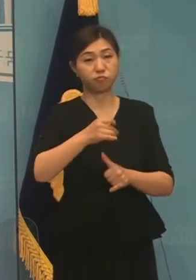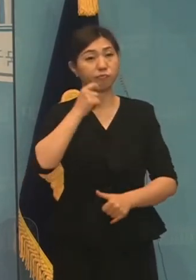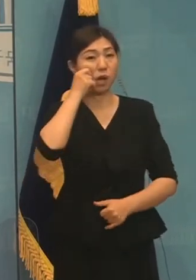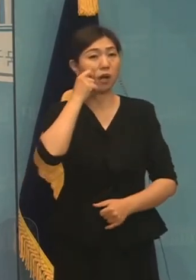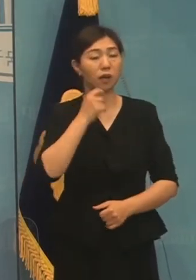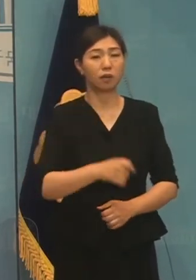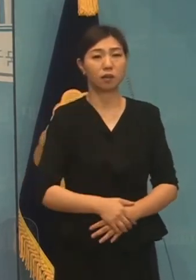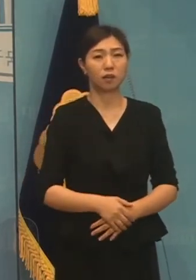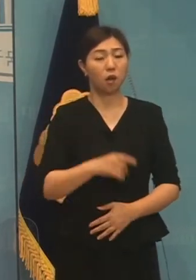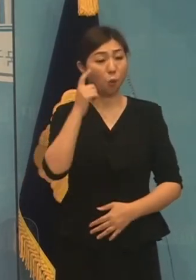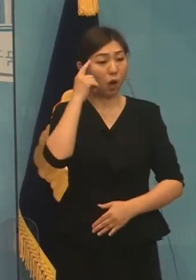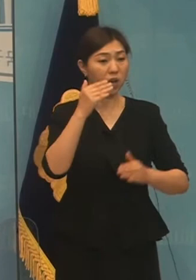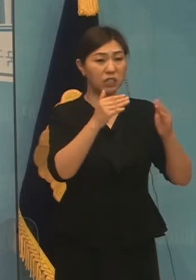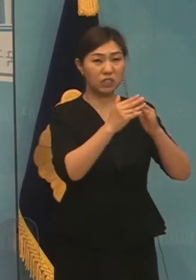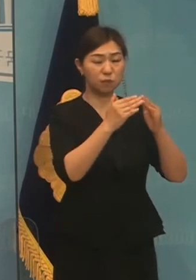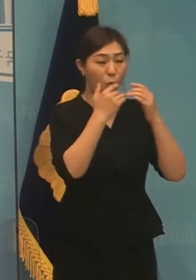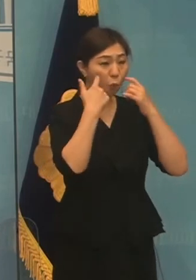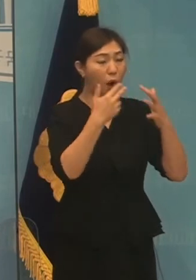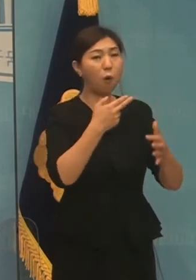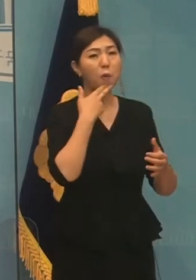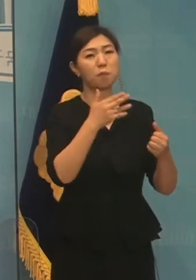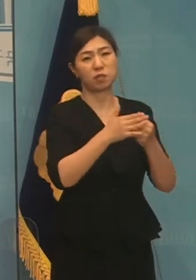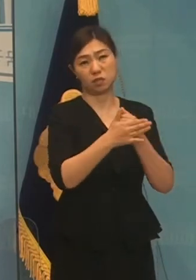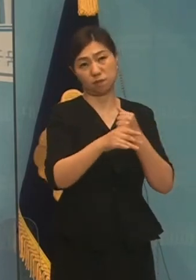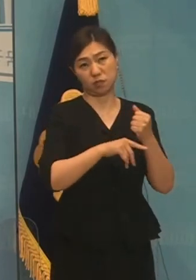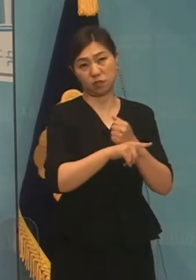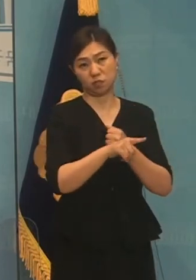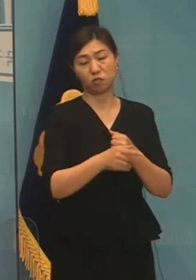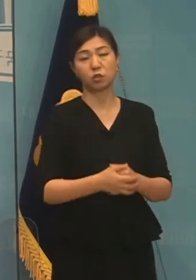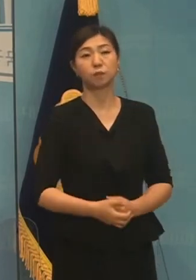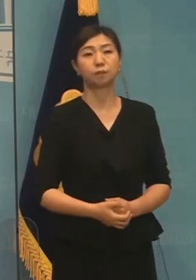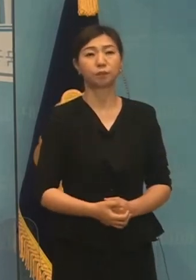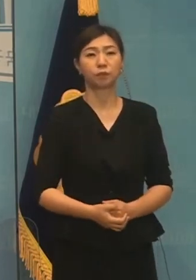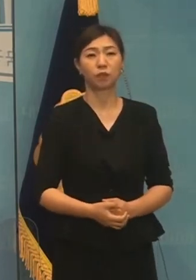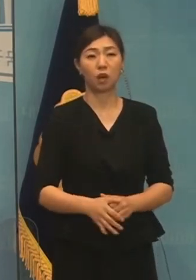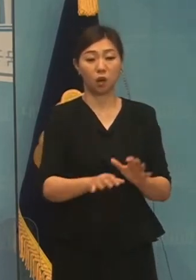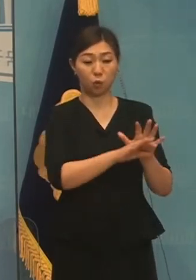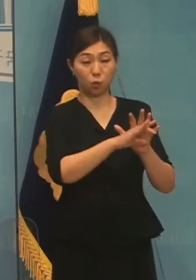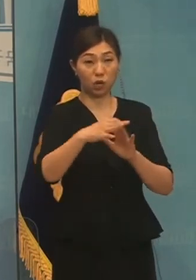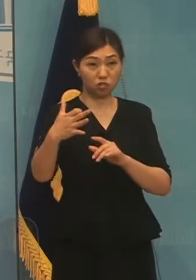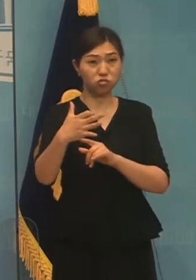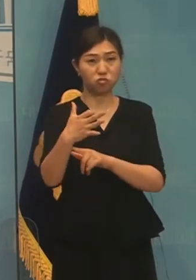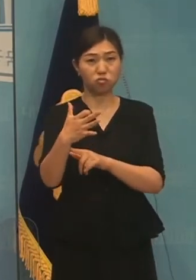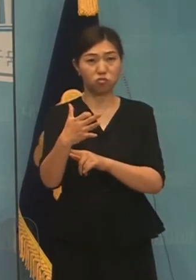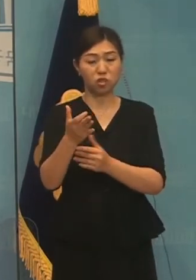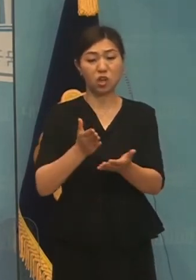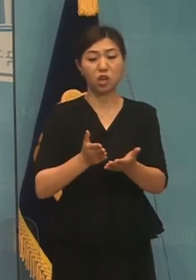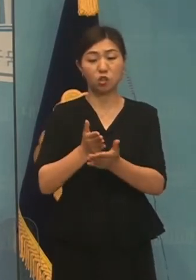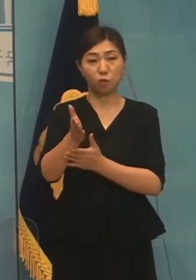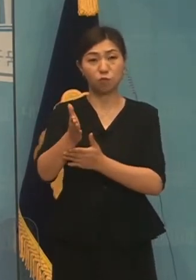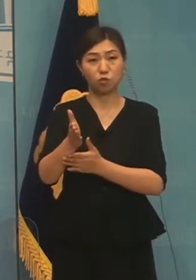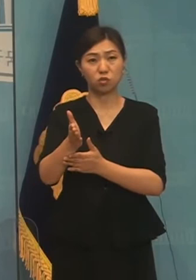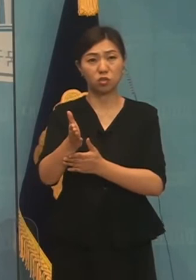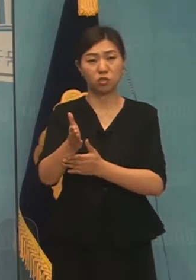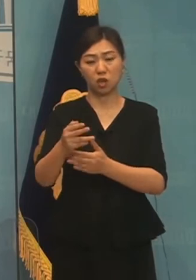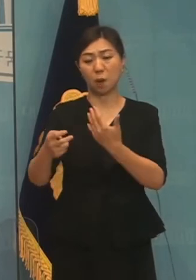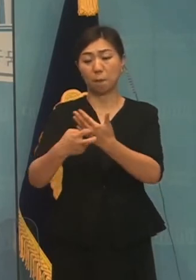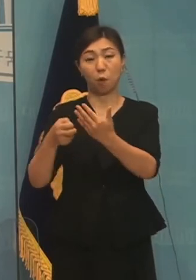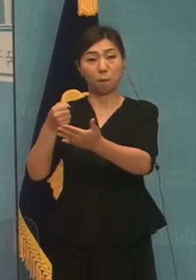있습니다. 공공의료기관이 코로나 전담병원으로 지정되면서 아픈 노숙인이 치료받기도